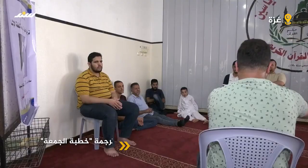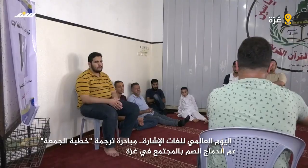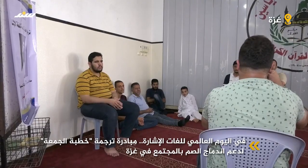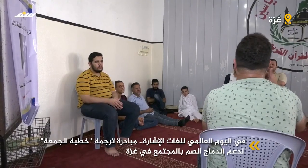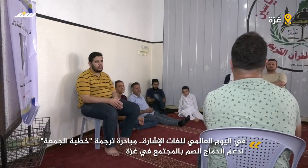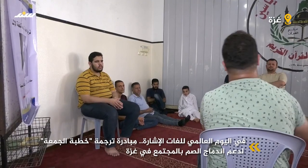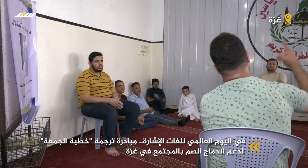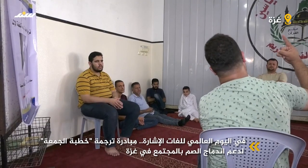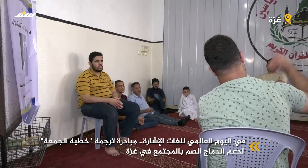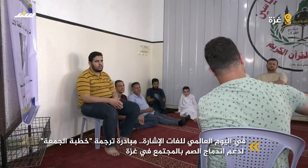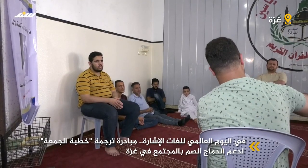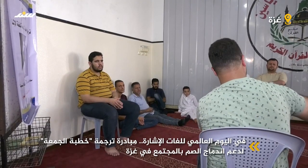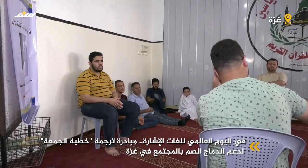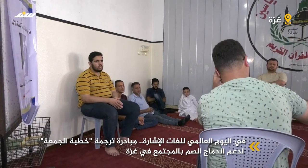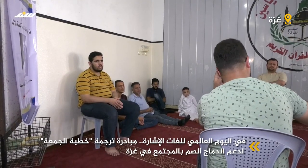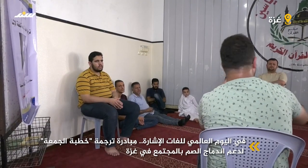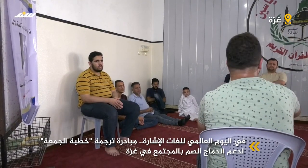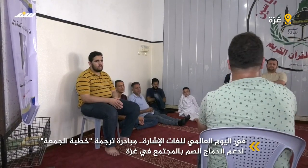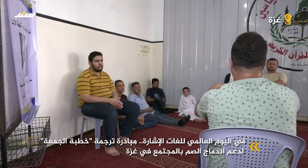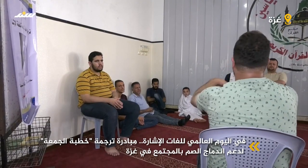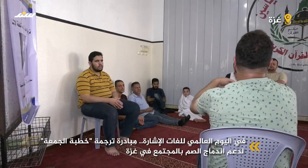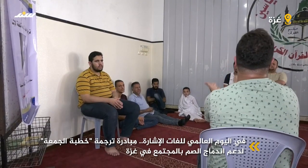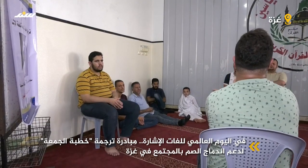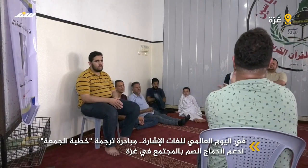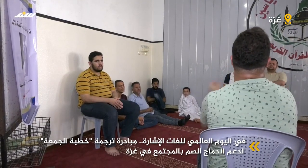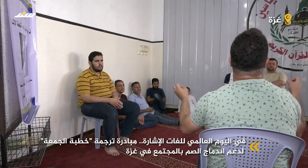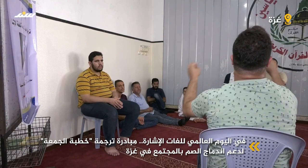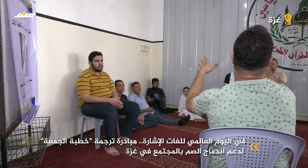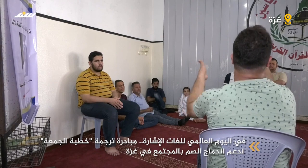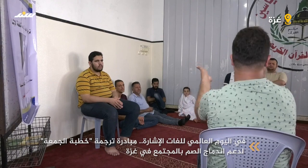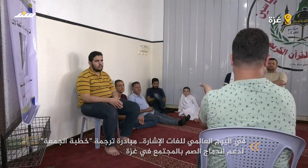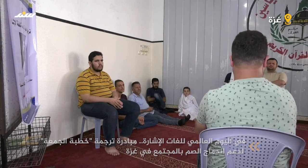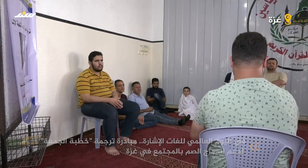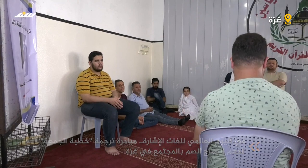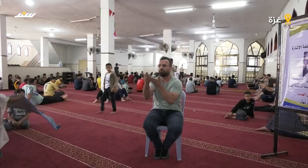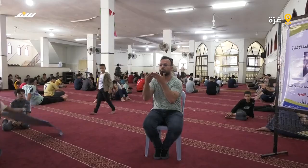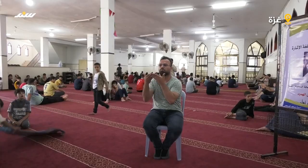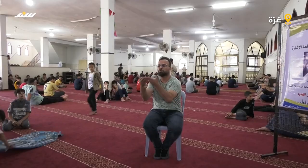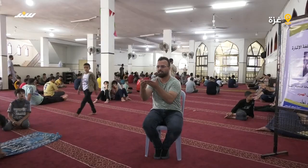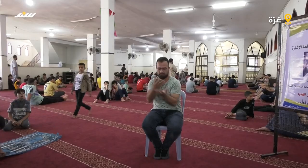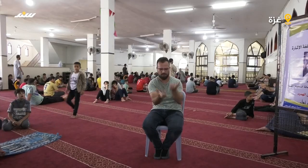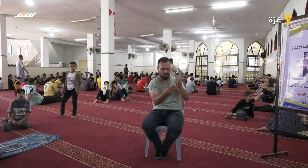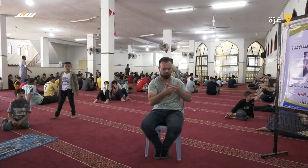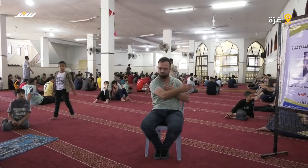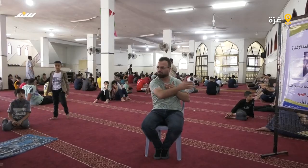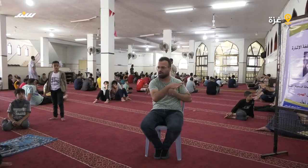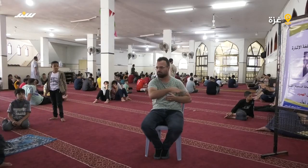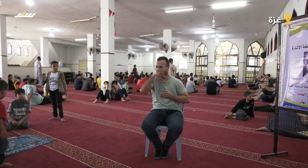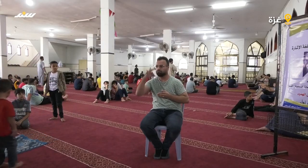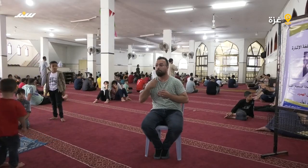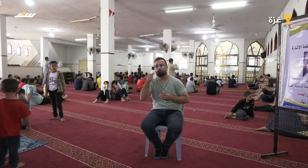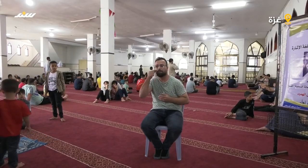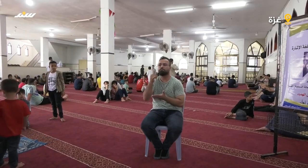لأكثر إنه نساعد طبعا أحبائنا وأصدقائنا الصم في دمجهم داخل المجتمع. الصم بيكونوا جدا متحمسين